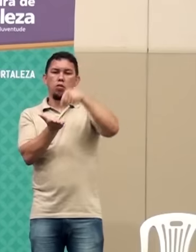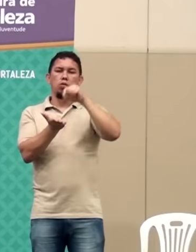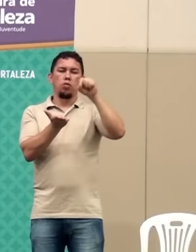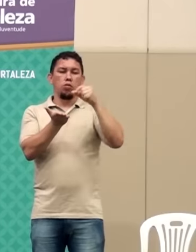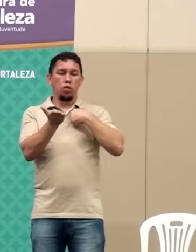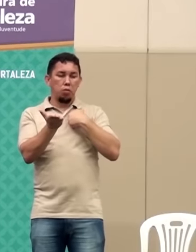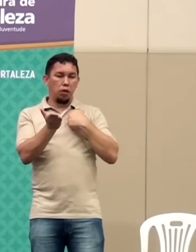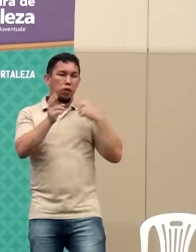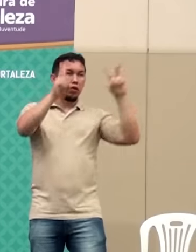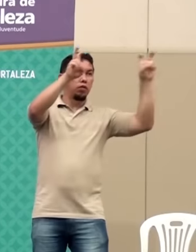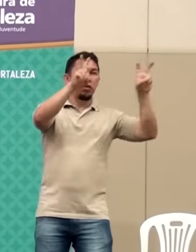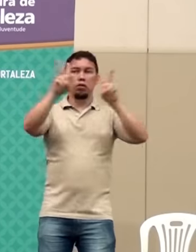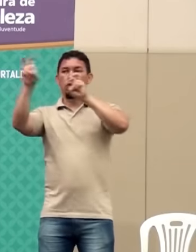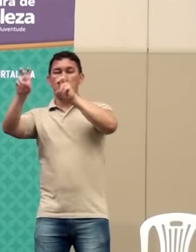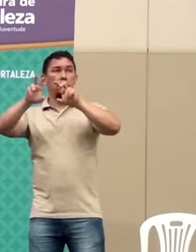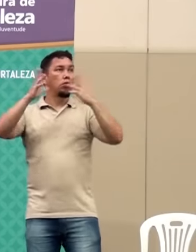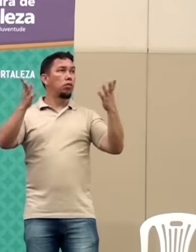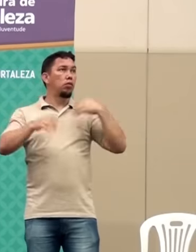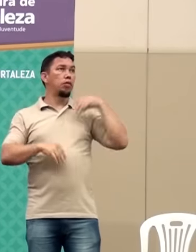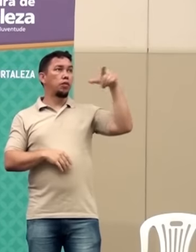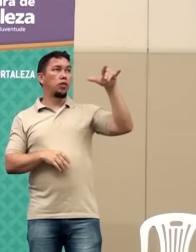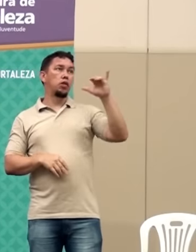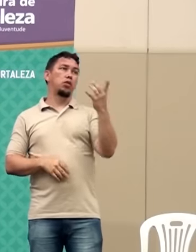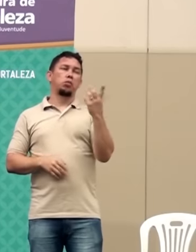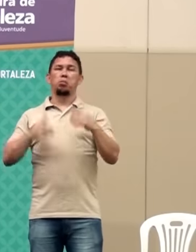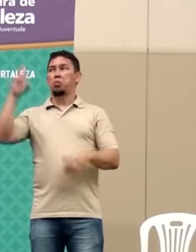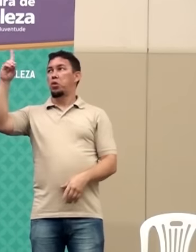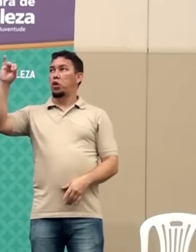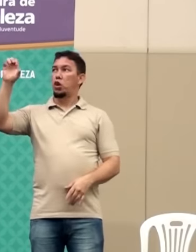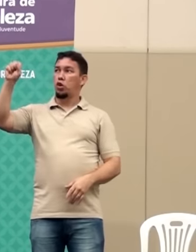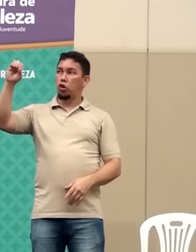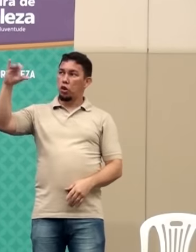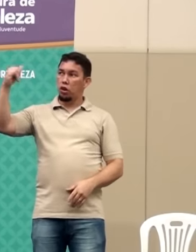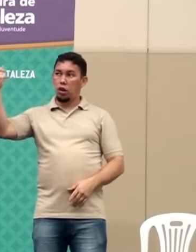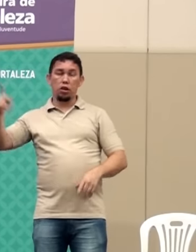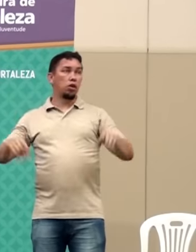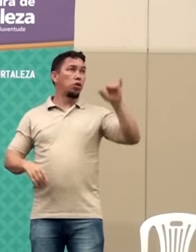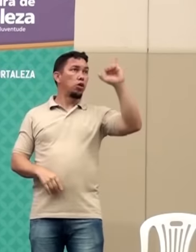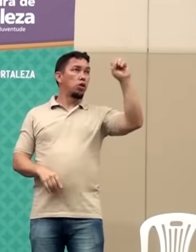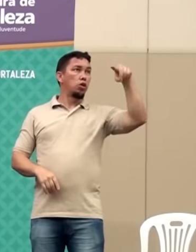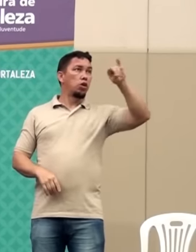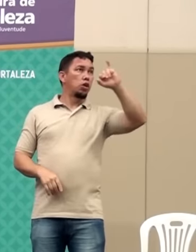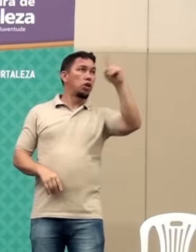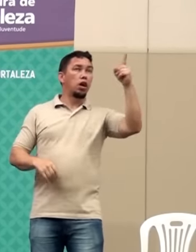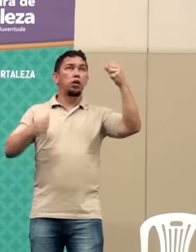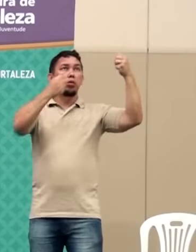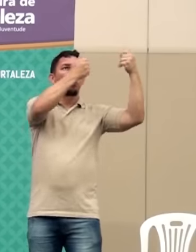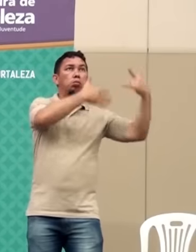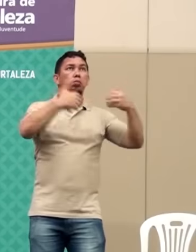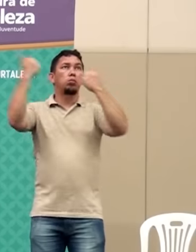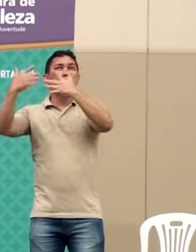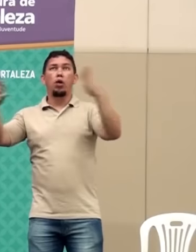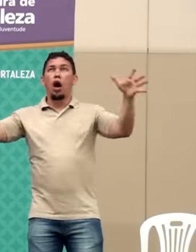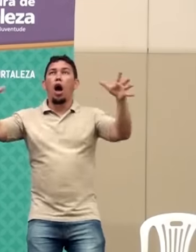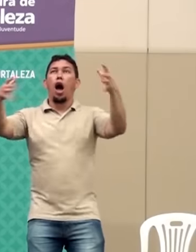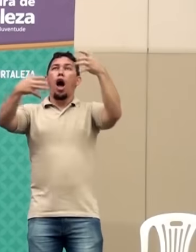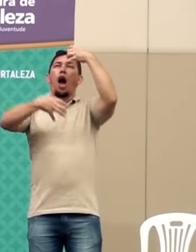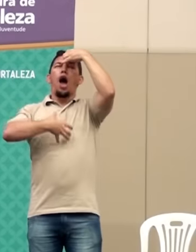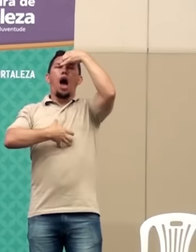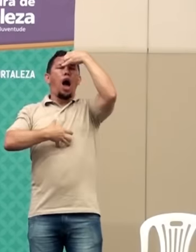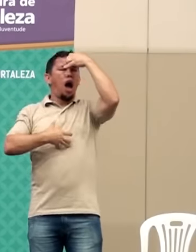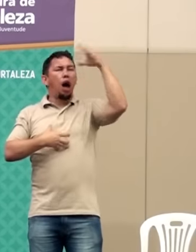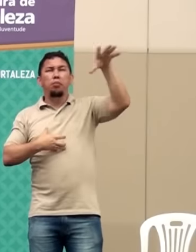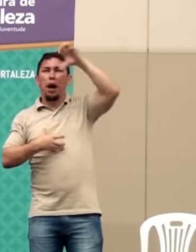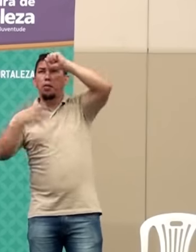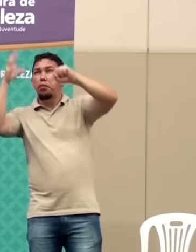uma diferenciação entre dissociação e ionização, para agora sim a gente poder entrar diretamente